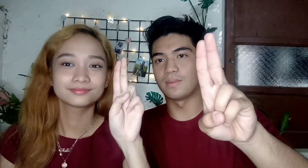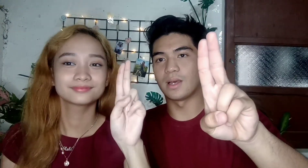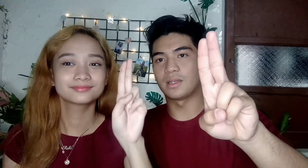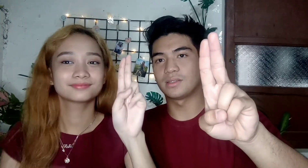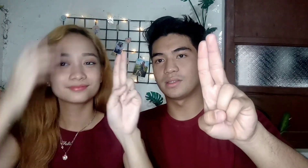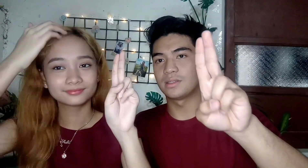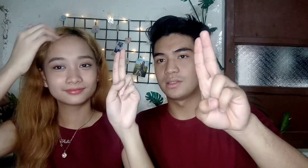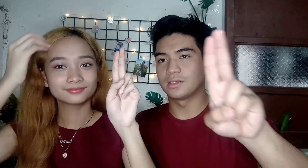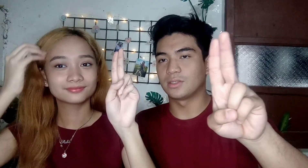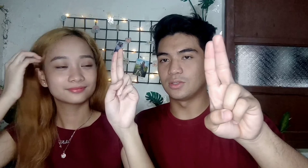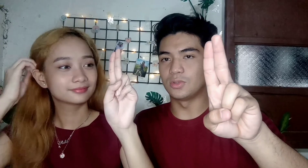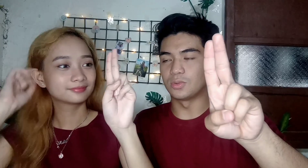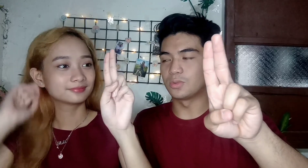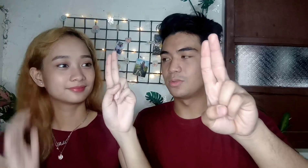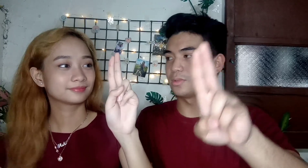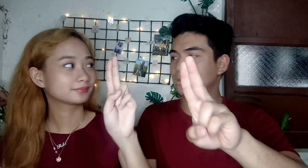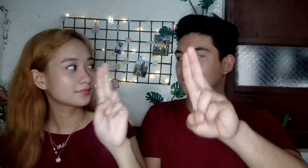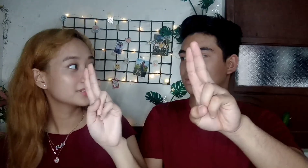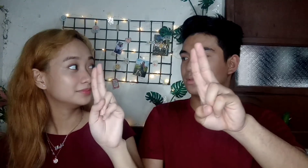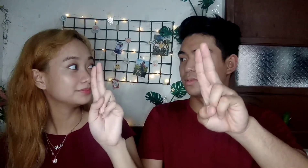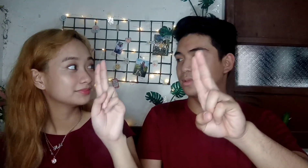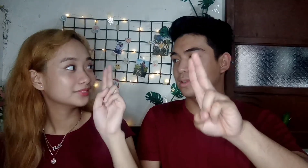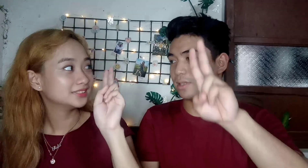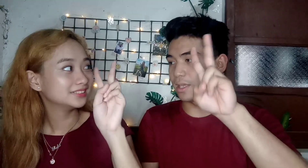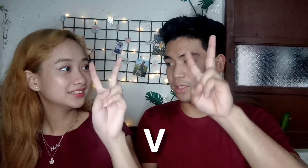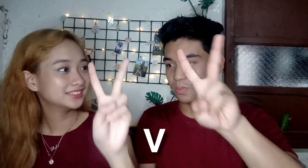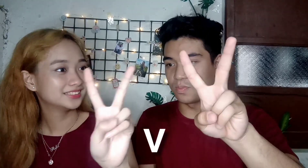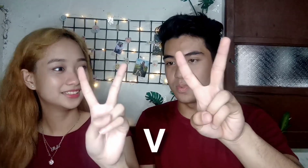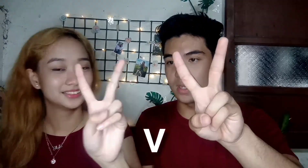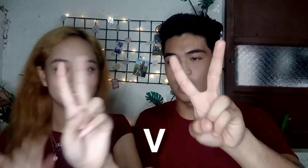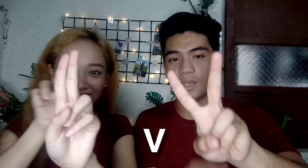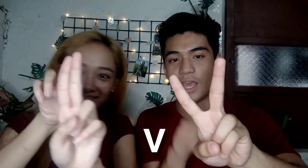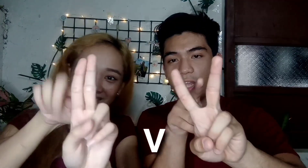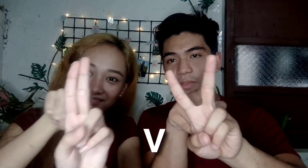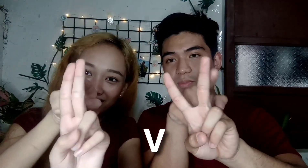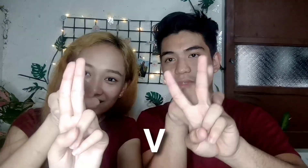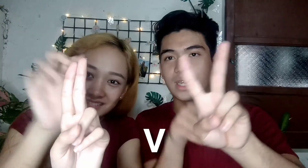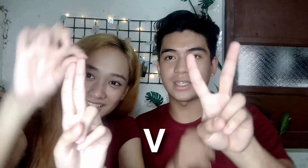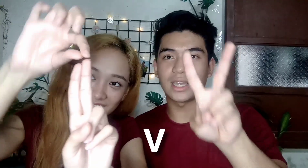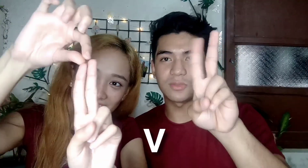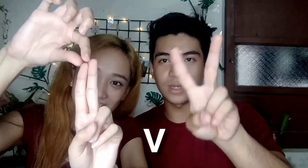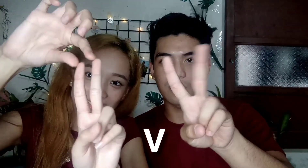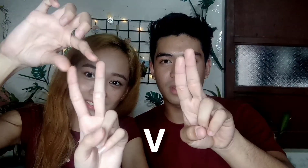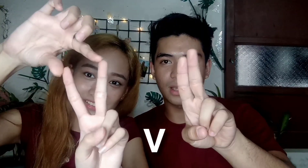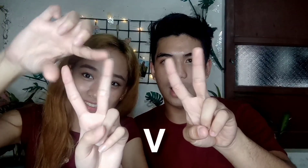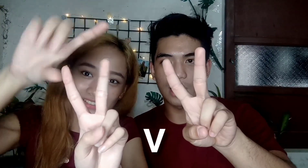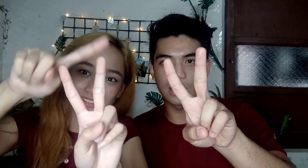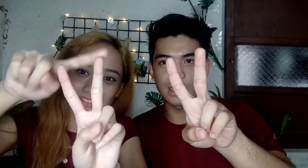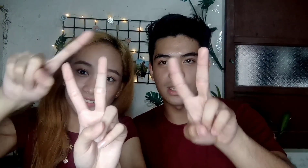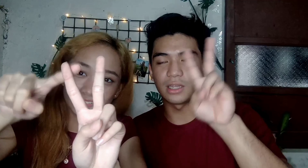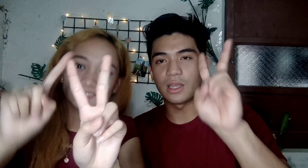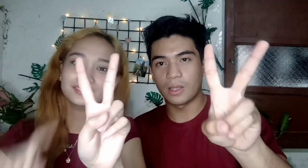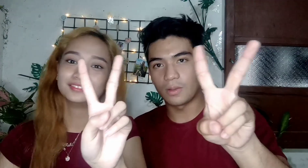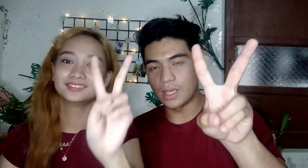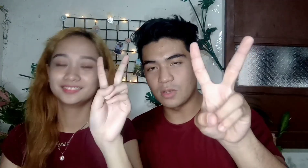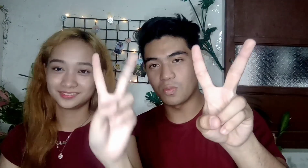Diba? U. Next, B. And, kasi guys, pagka may hangin na ganyan, yan yung